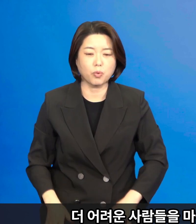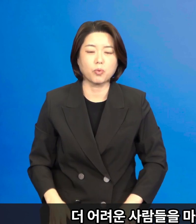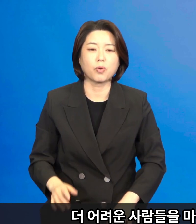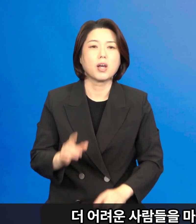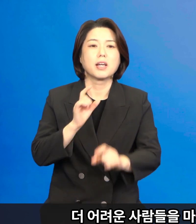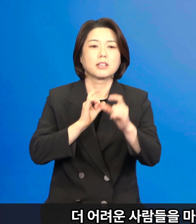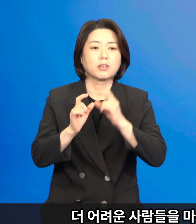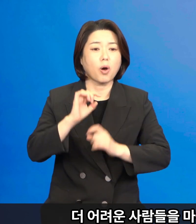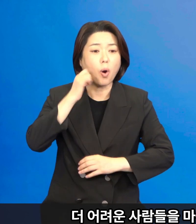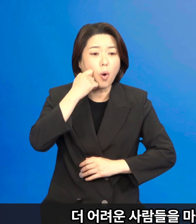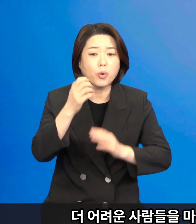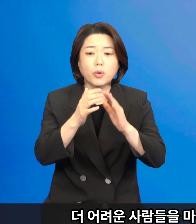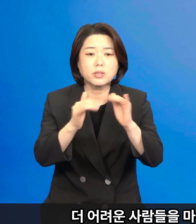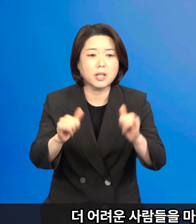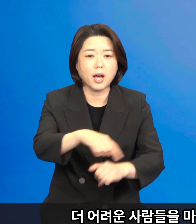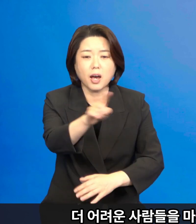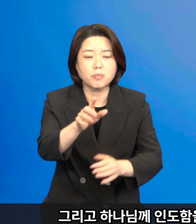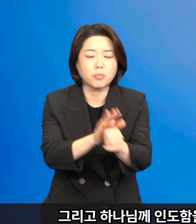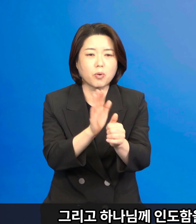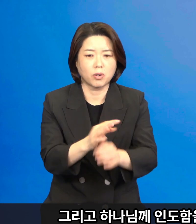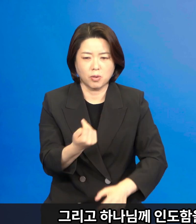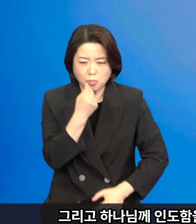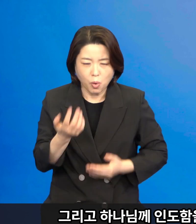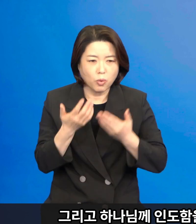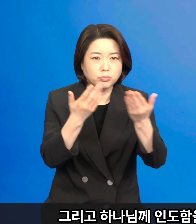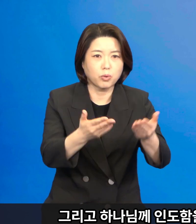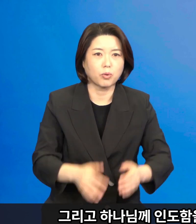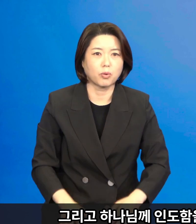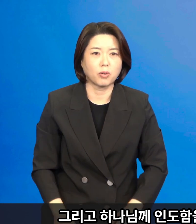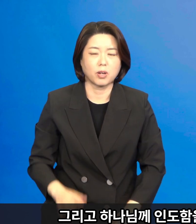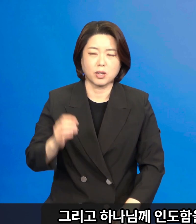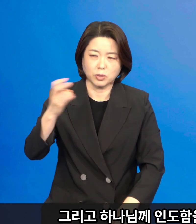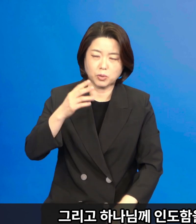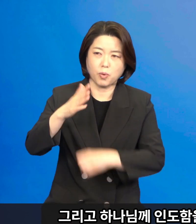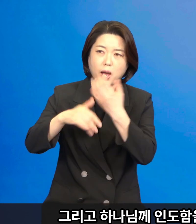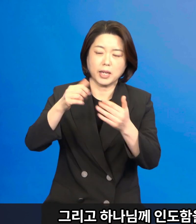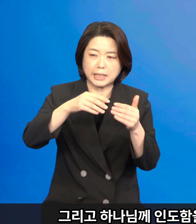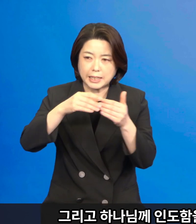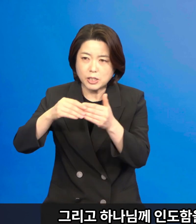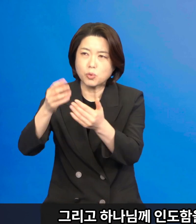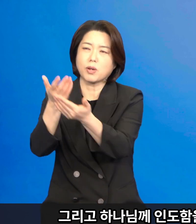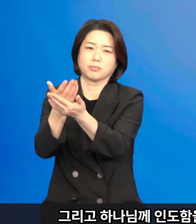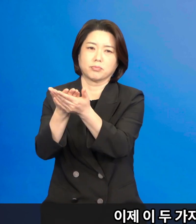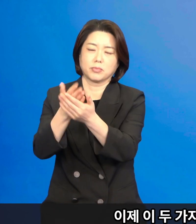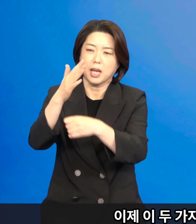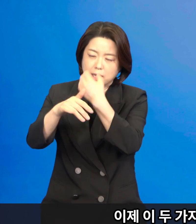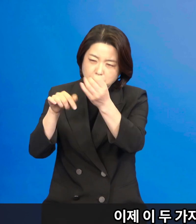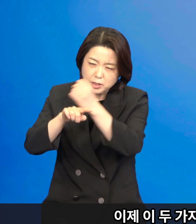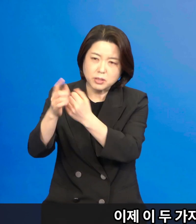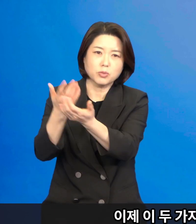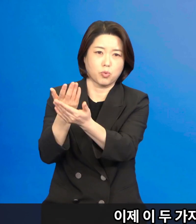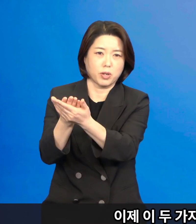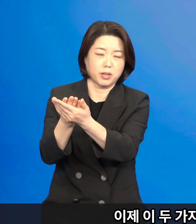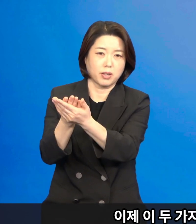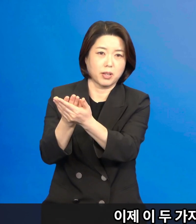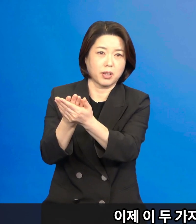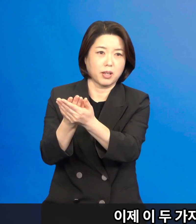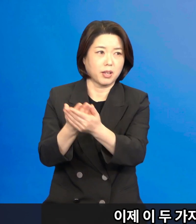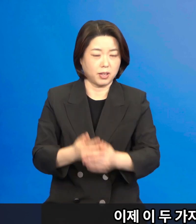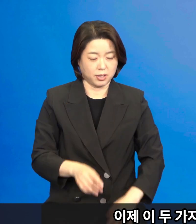두었어요. 목숨을 걸었습니다. 그리고 하나님께 인도함을 구합니다. 하나님의 뜻을 구합니다. 이제 이 두 가지 모습이